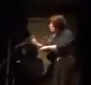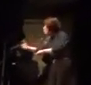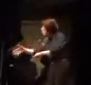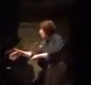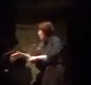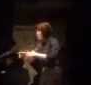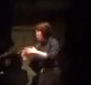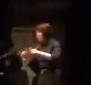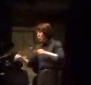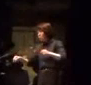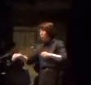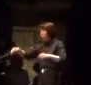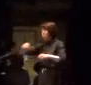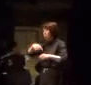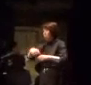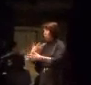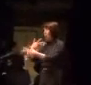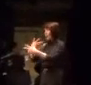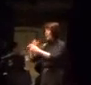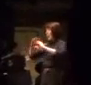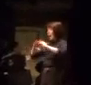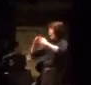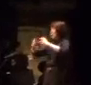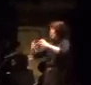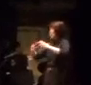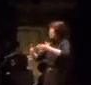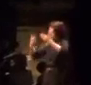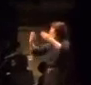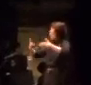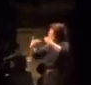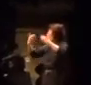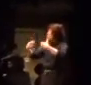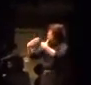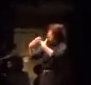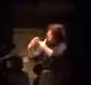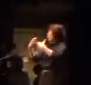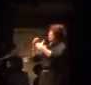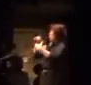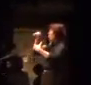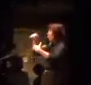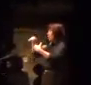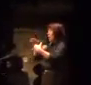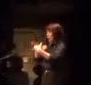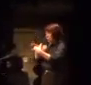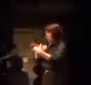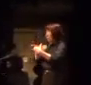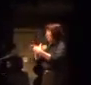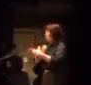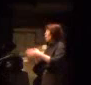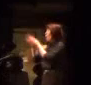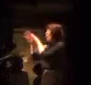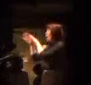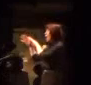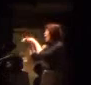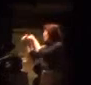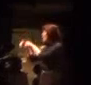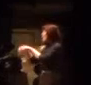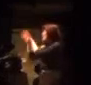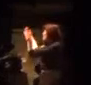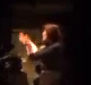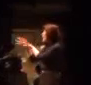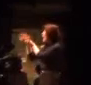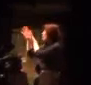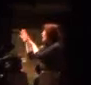して日本というこの国は北半球温帯というところにありますので、基本的には偏西風という西風が吹い